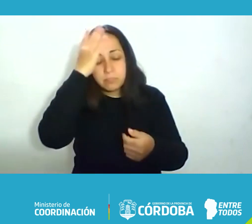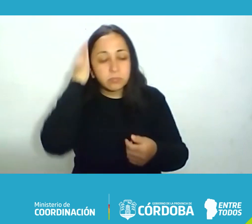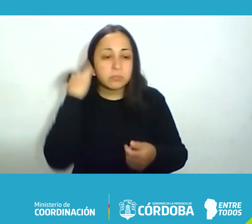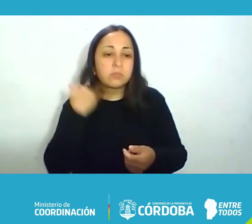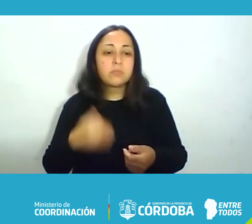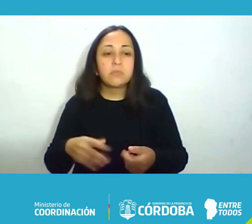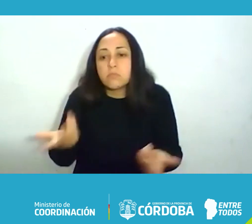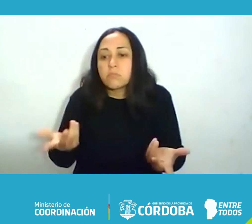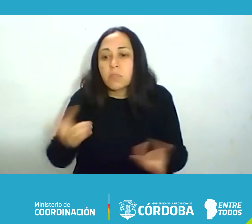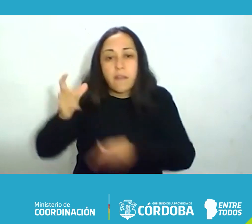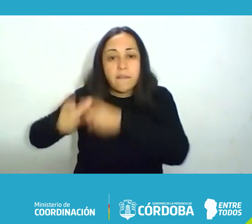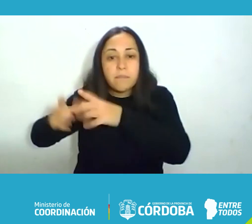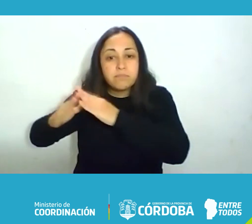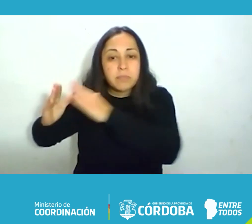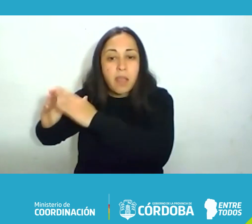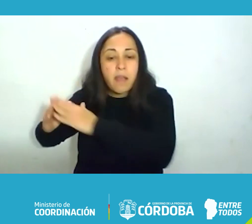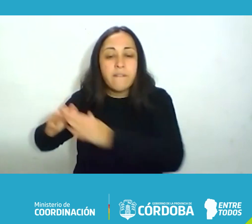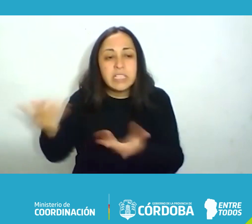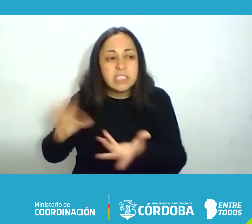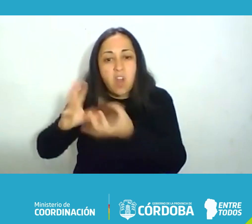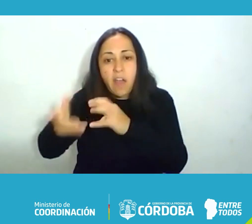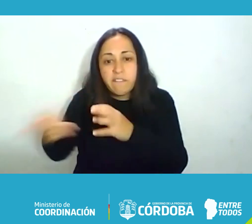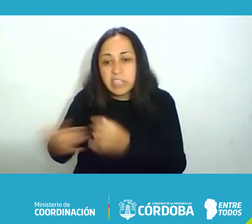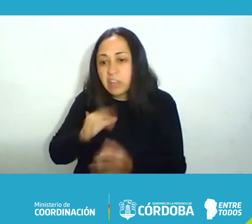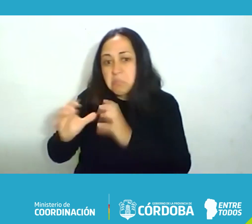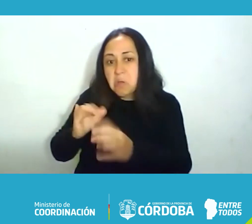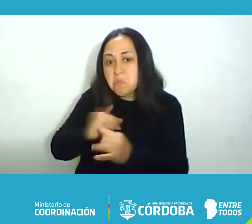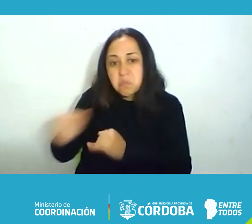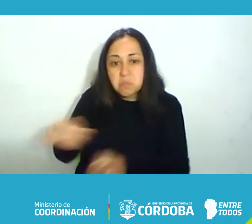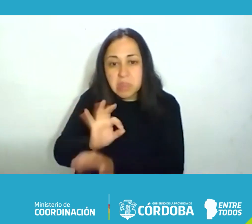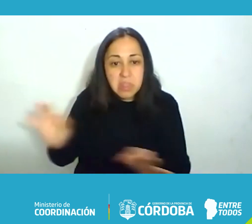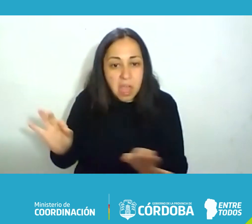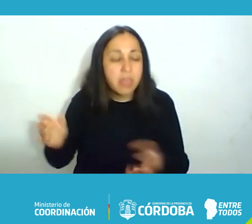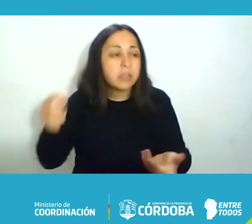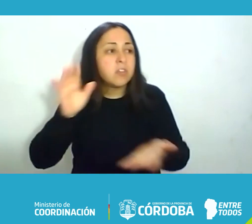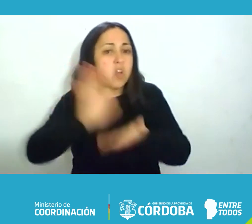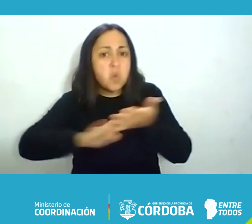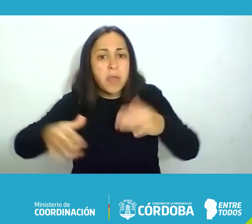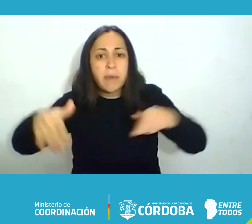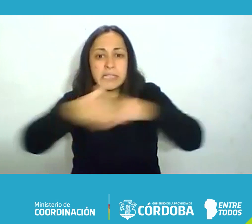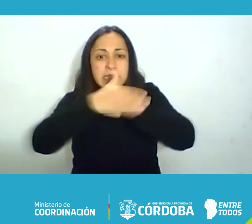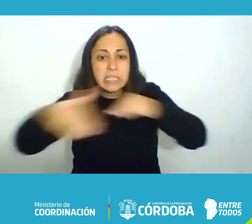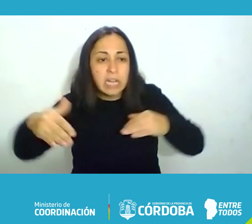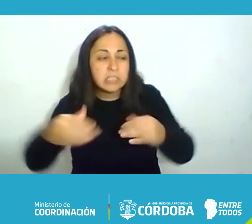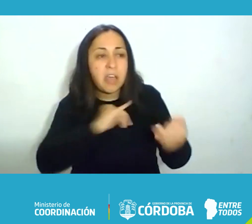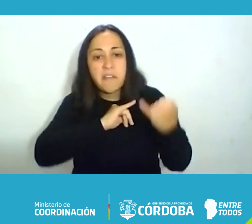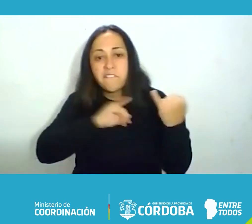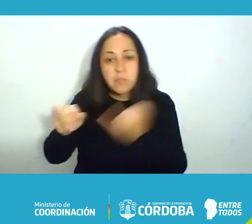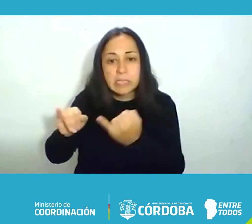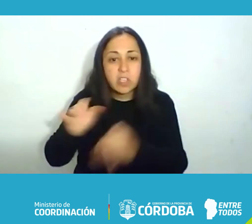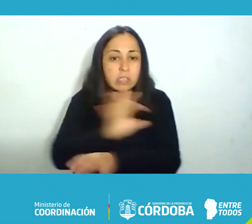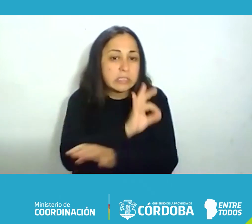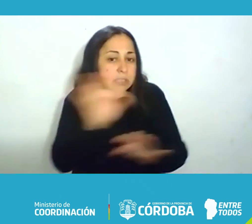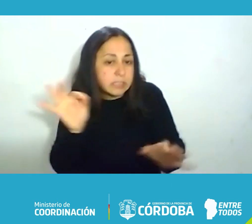afectados directamente, que no fueron comunicados sobre lo que se pretendía. Se vuelve a proponer una traza sin información y